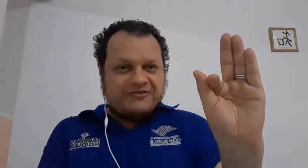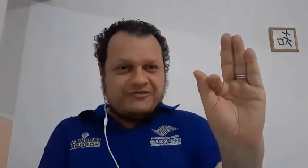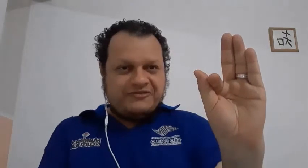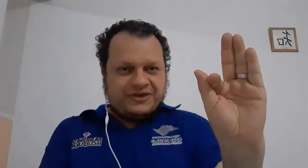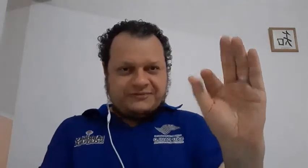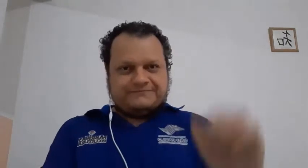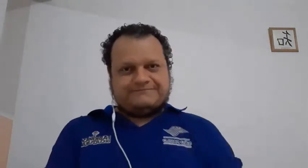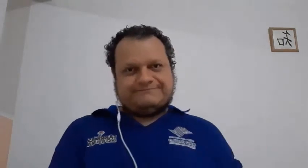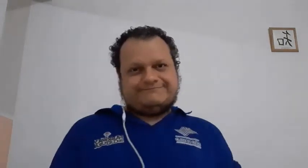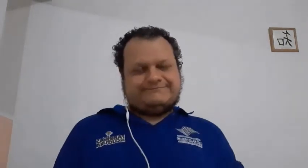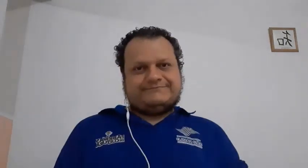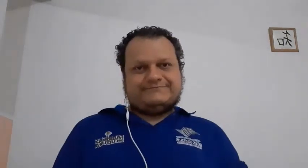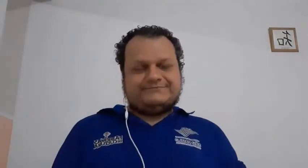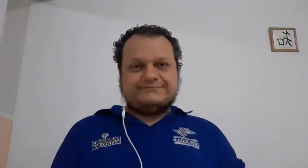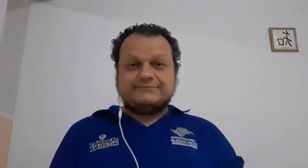F.